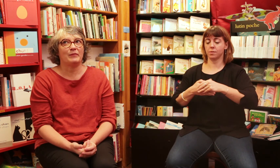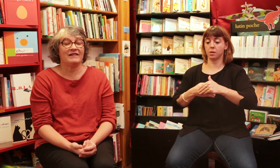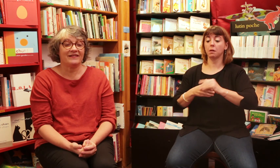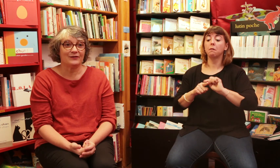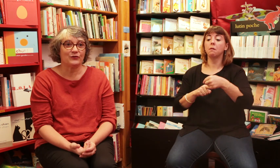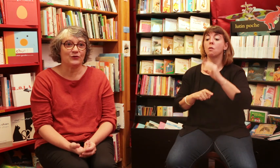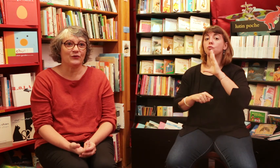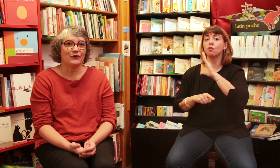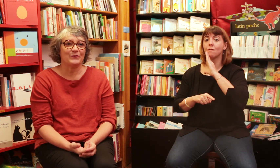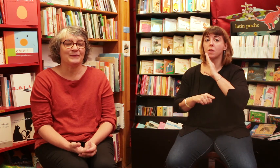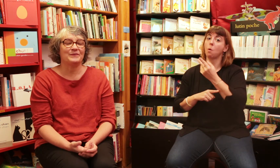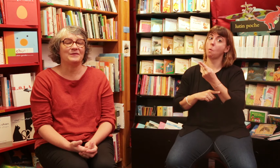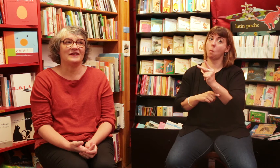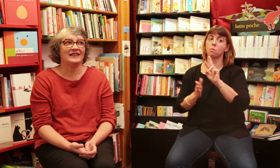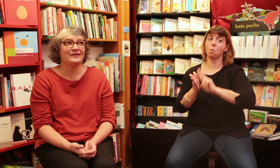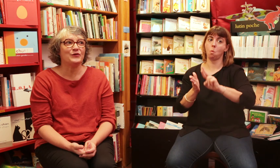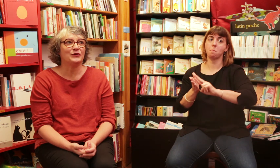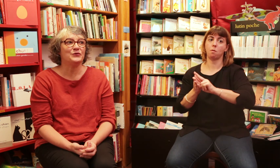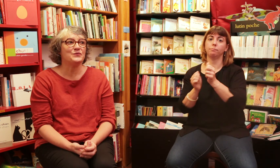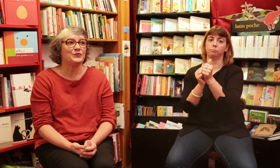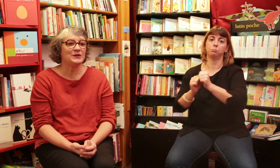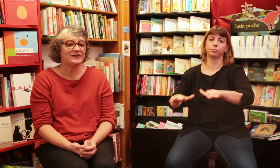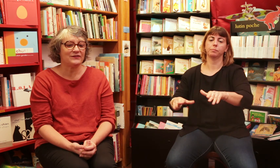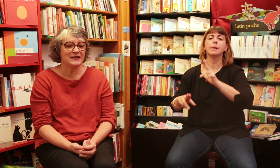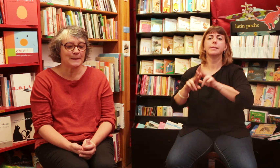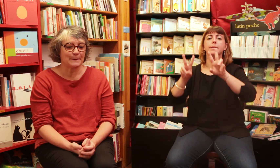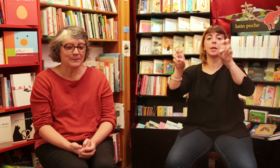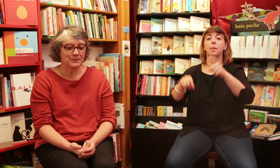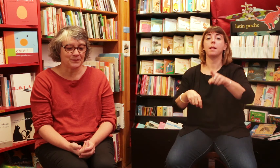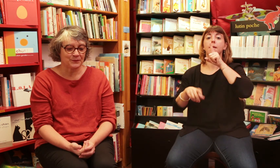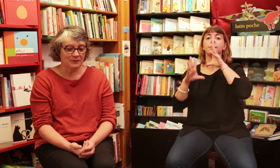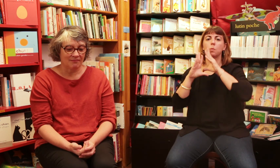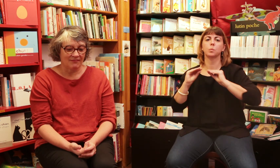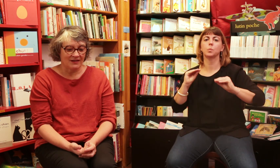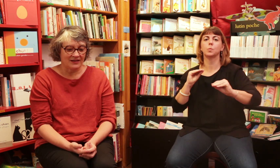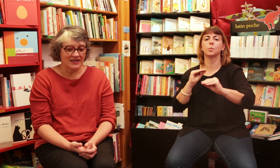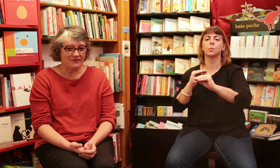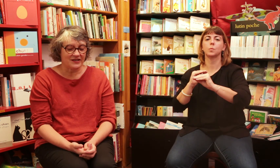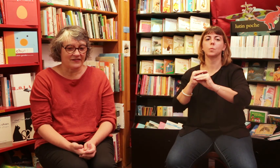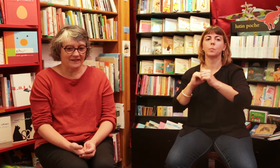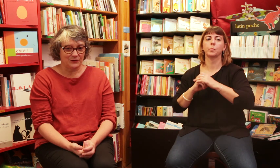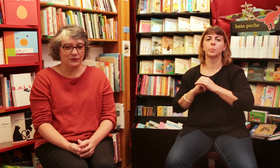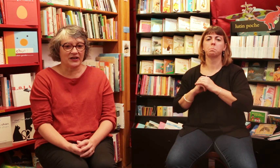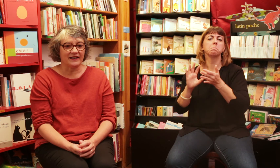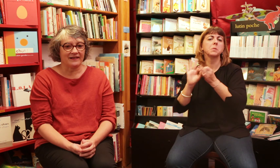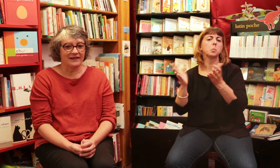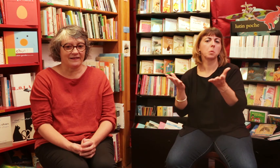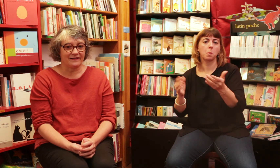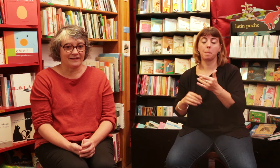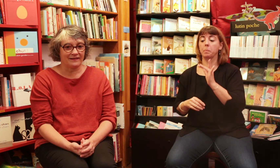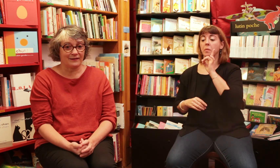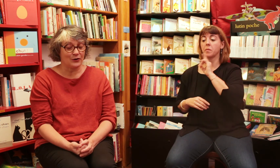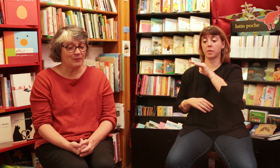qui s'appelle Silencieuse. C'est l'histoire d'une petite fille qui vit avec ses deux frères